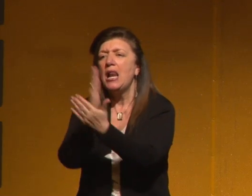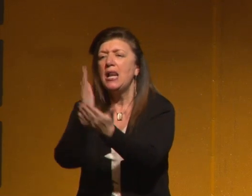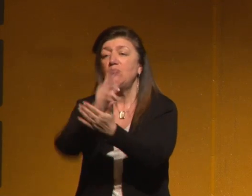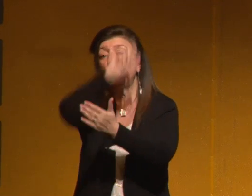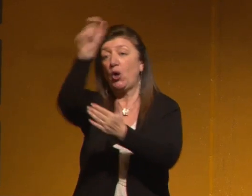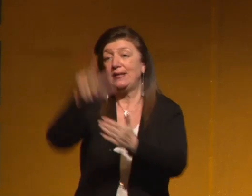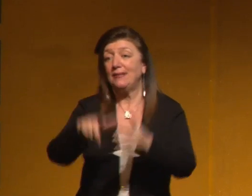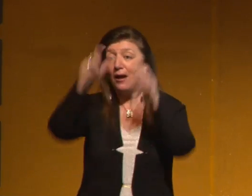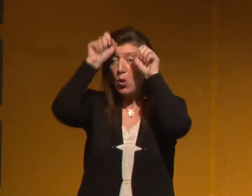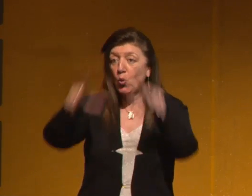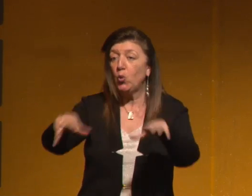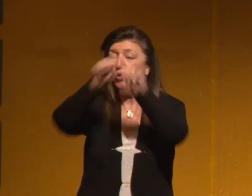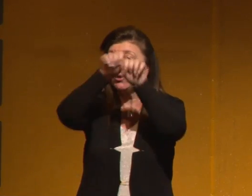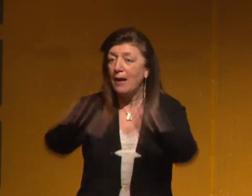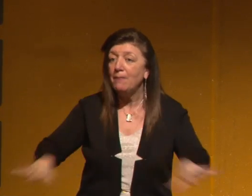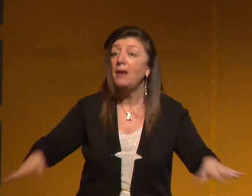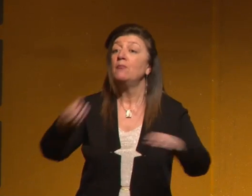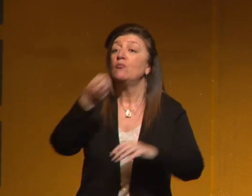tutti